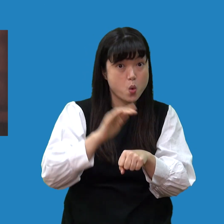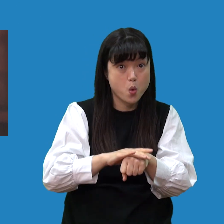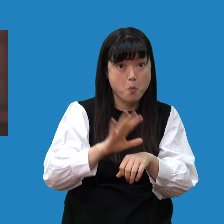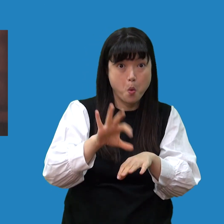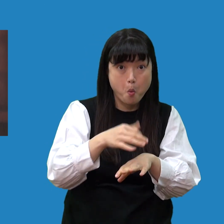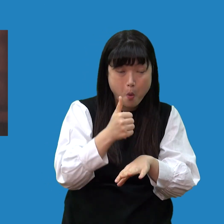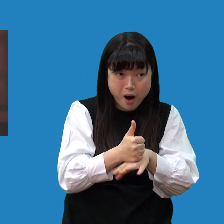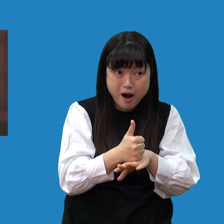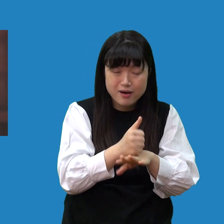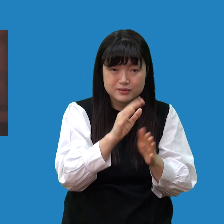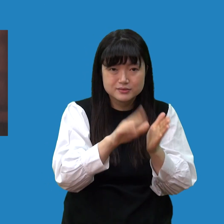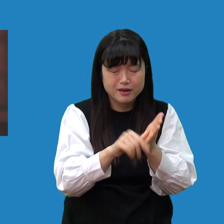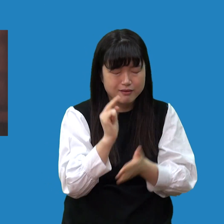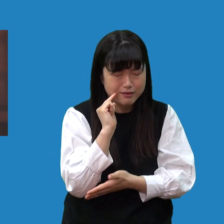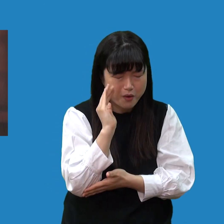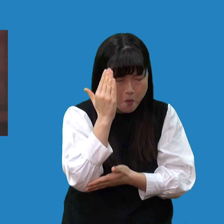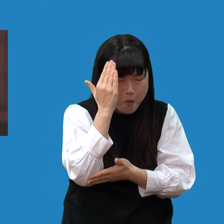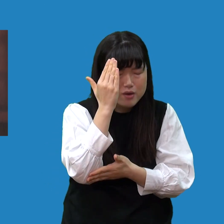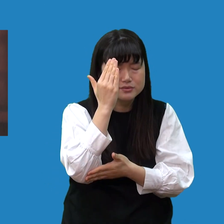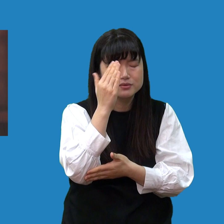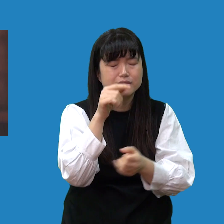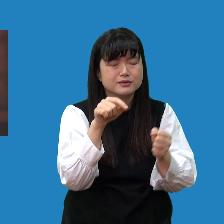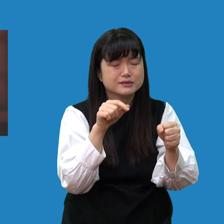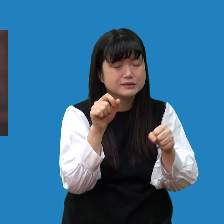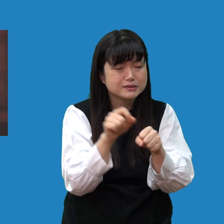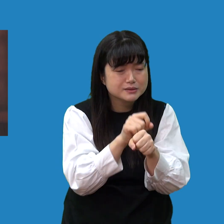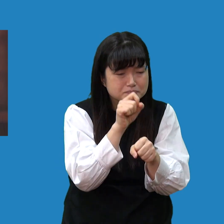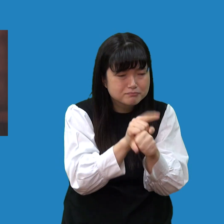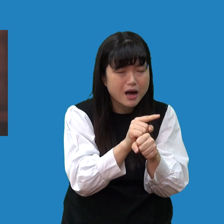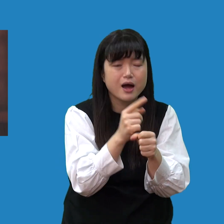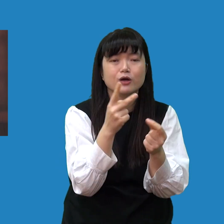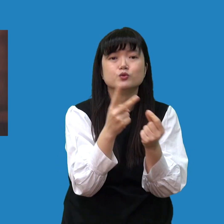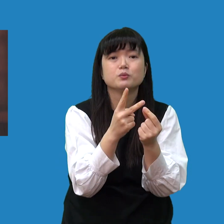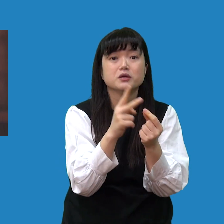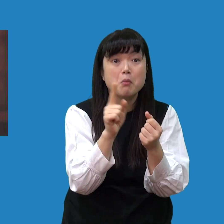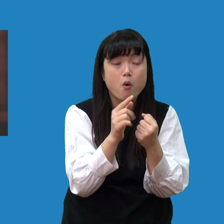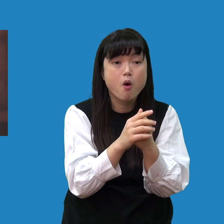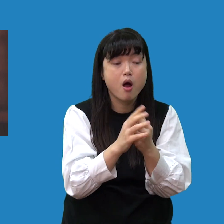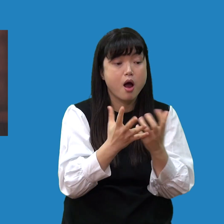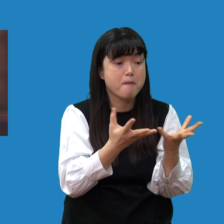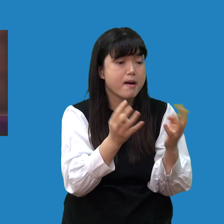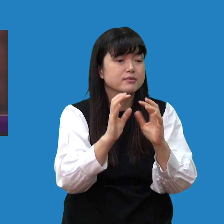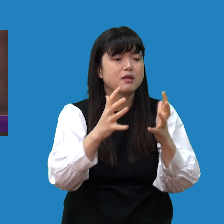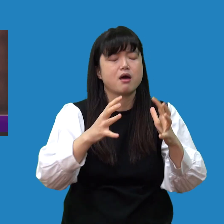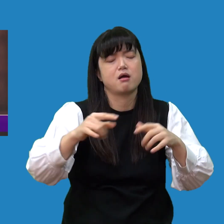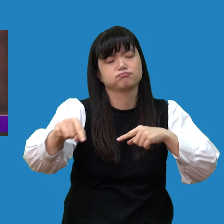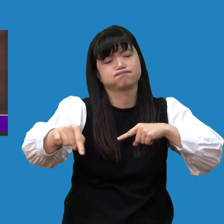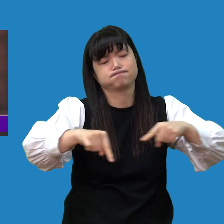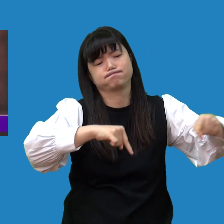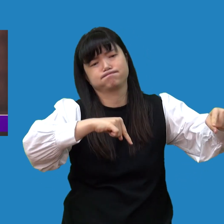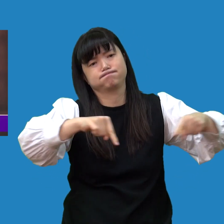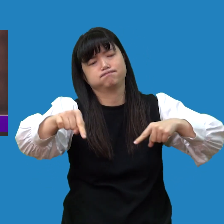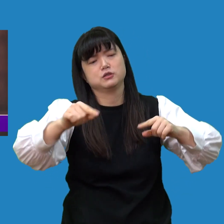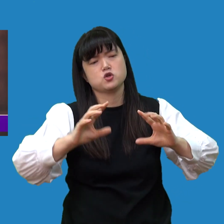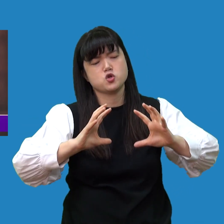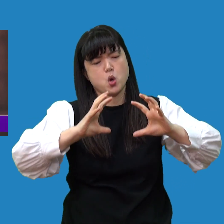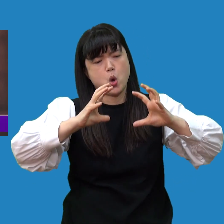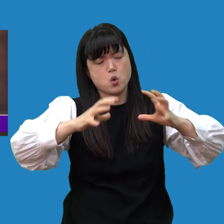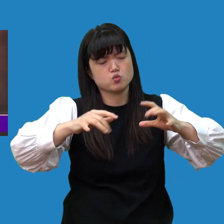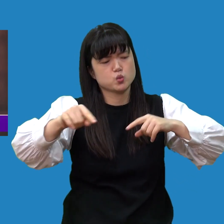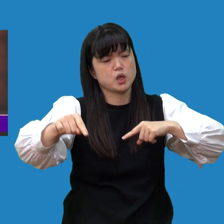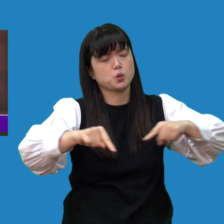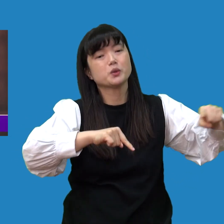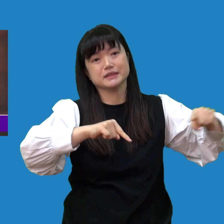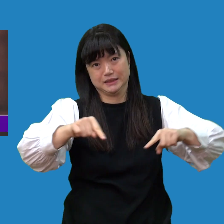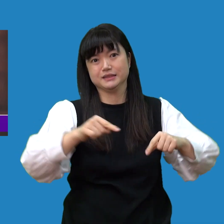시대가 영광스러웠던 그 두 번째 특성, 많은 나라를 통치했어요. 열국의 통치. 다